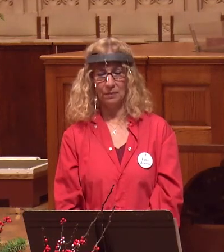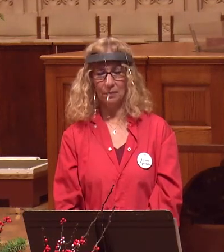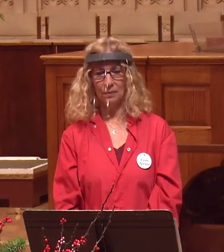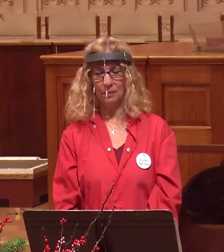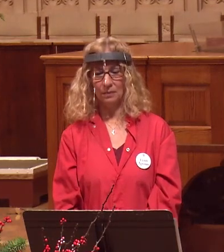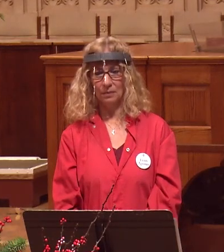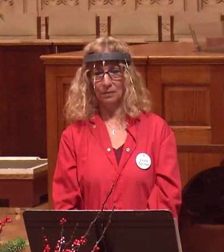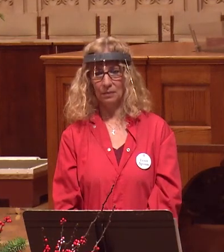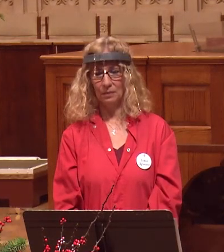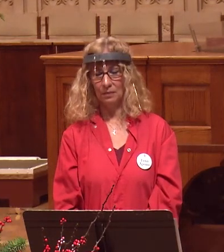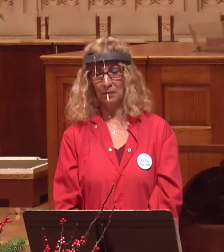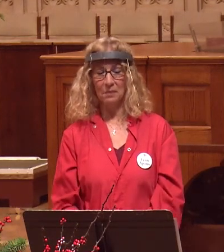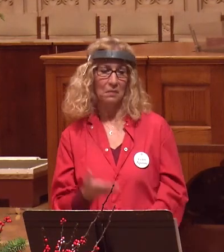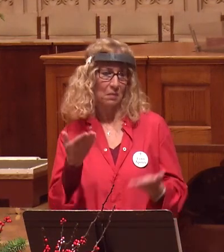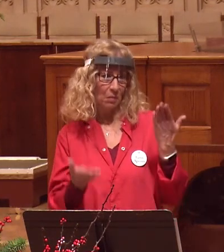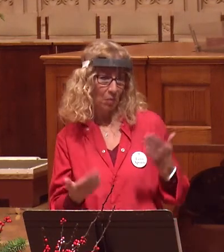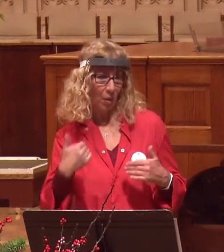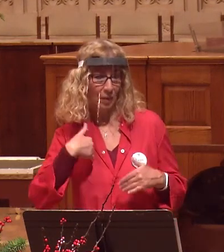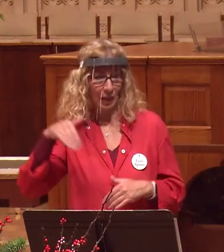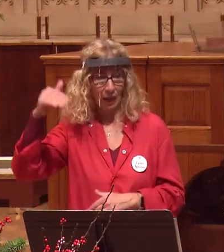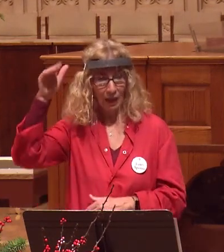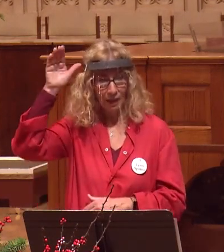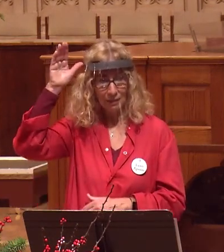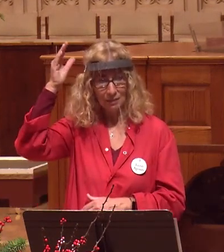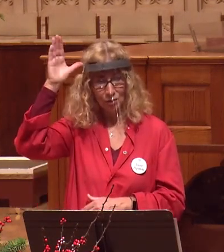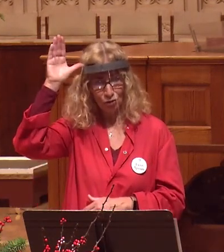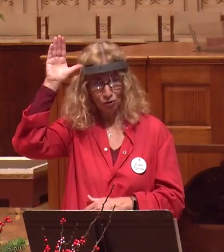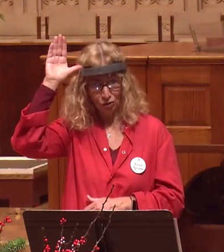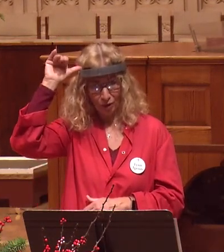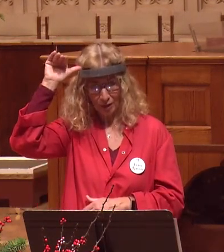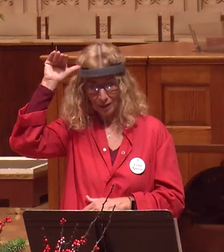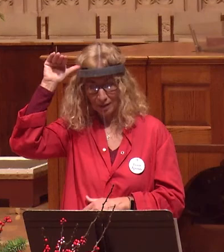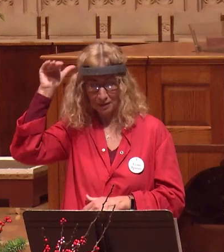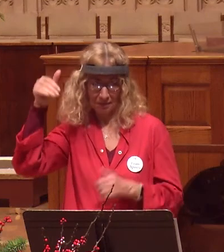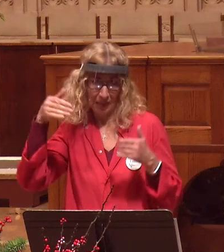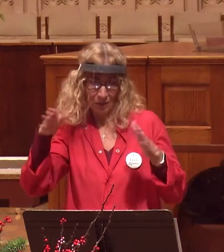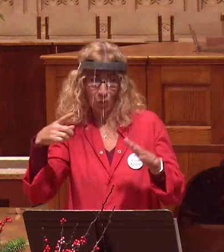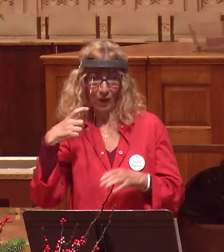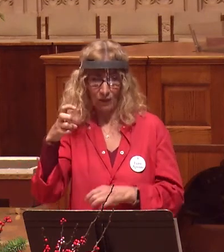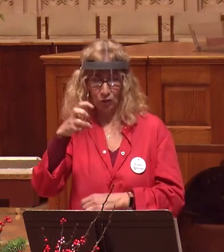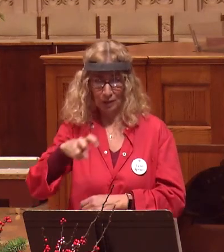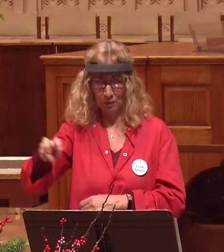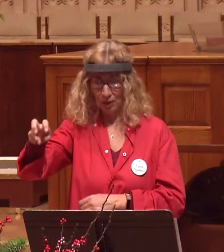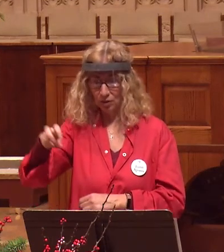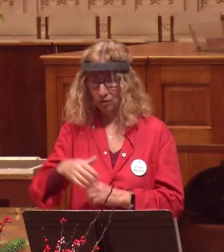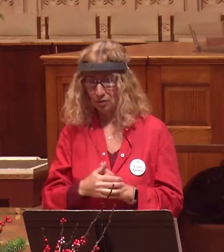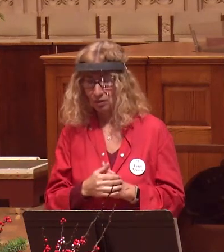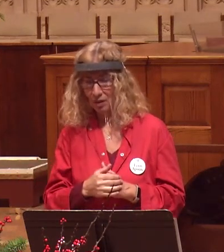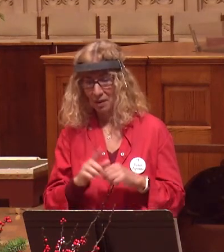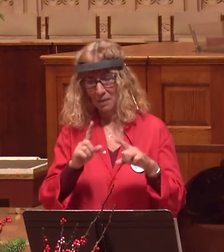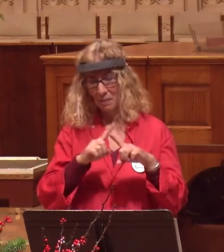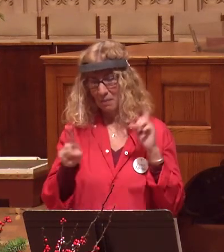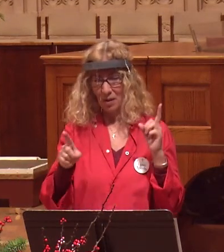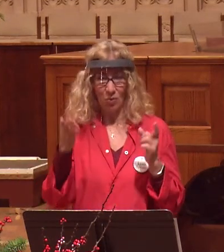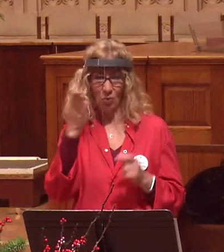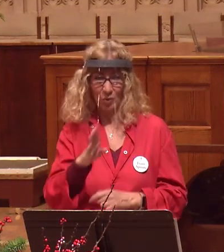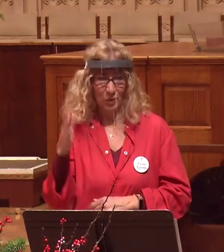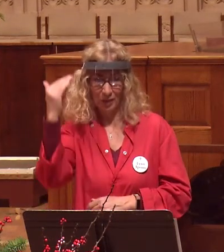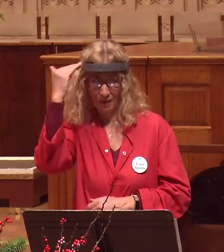They probably had a donkey as a way of transportation. But we will never